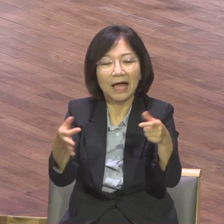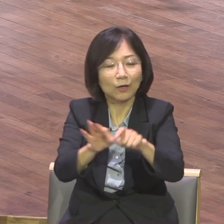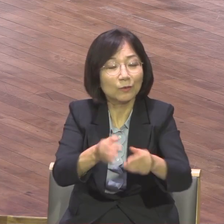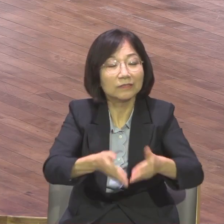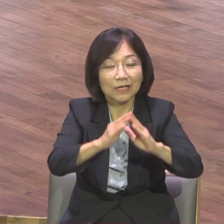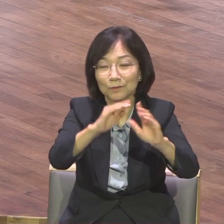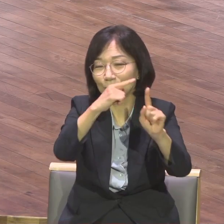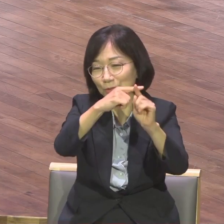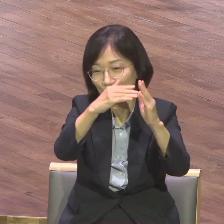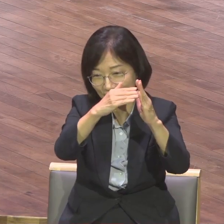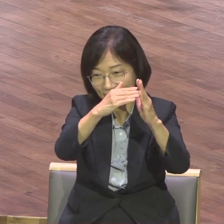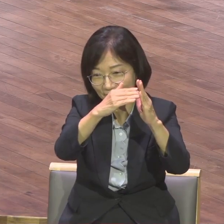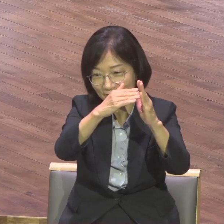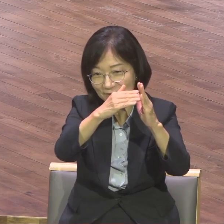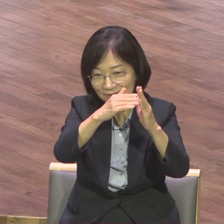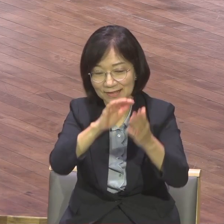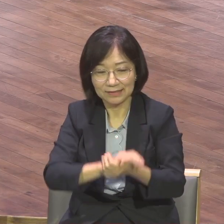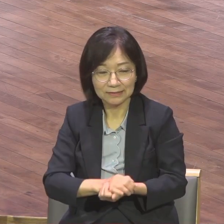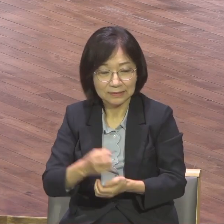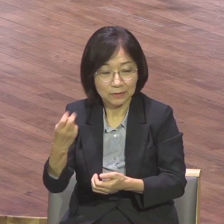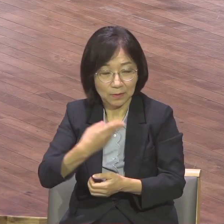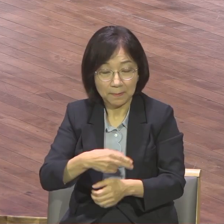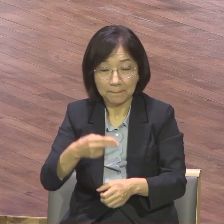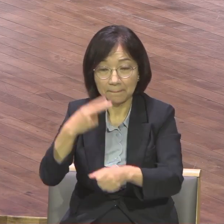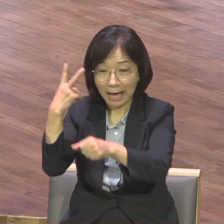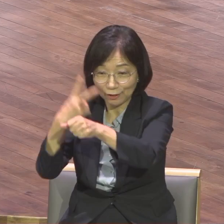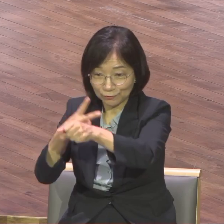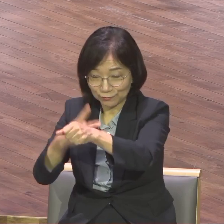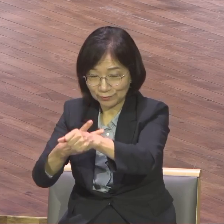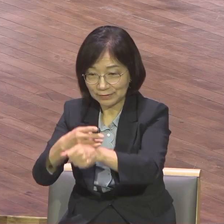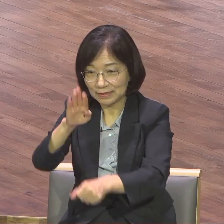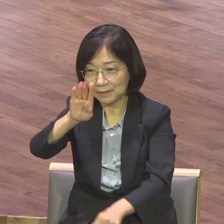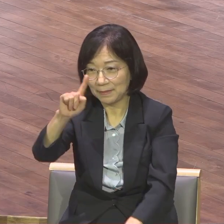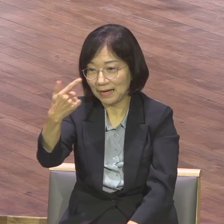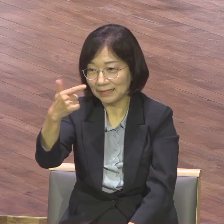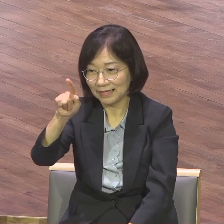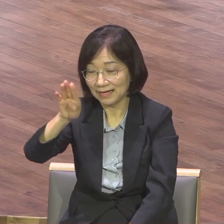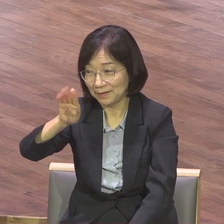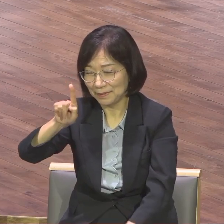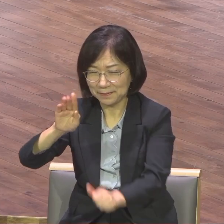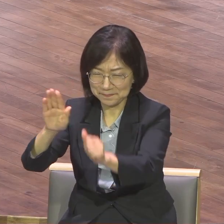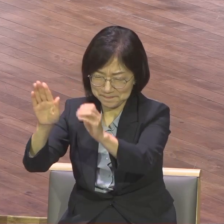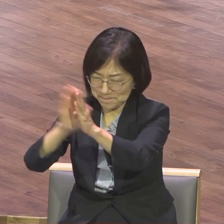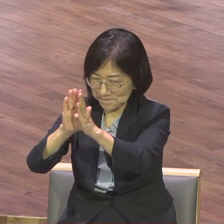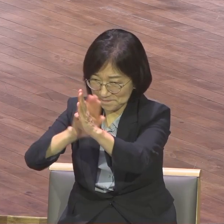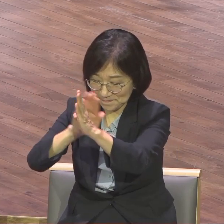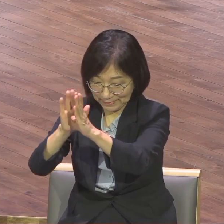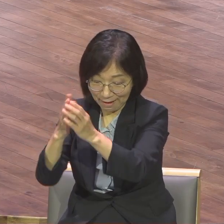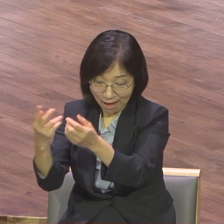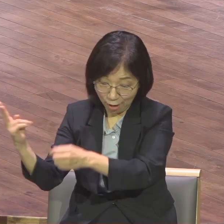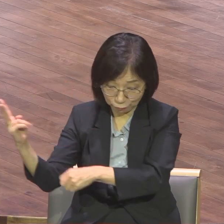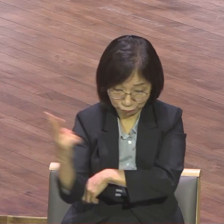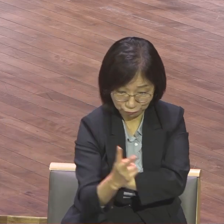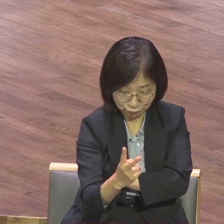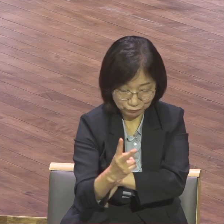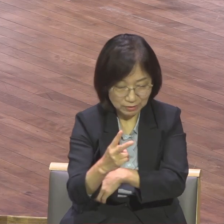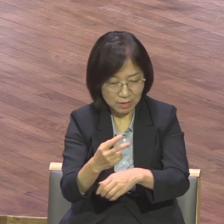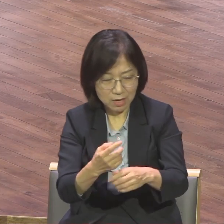그리고 바울과 바나바가 부임을 해가지고 영적 훈련을 시켜가지고